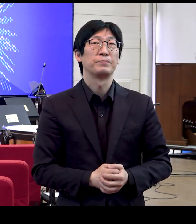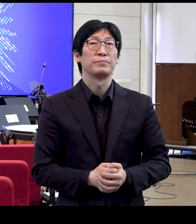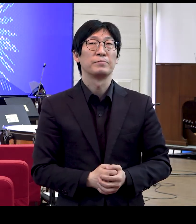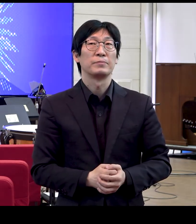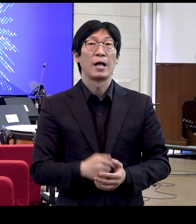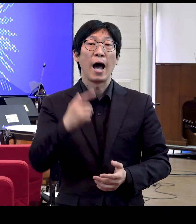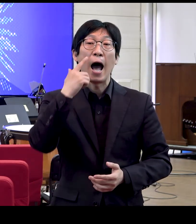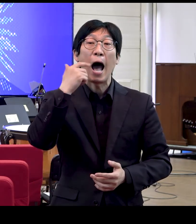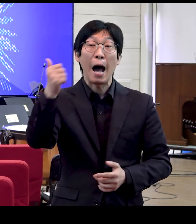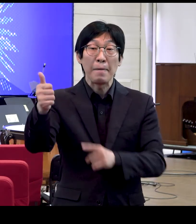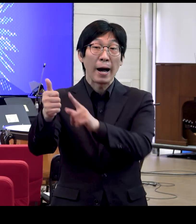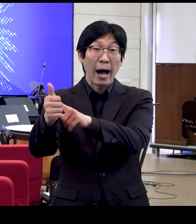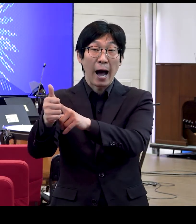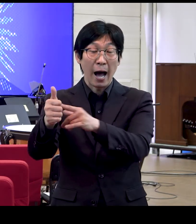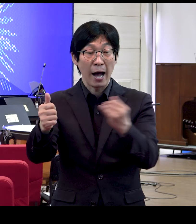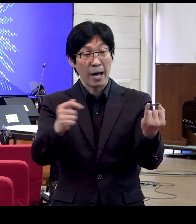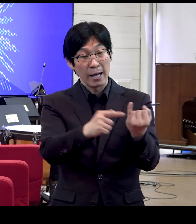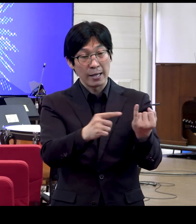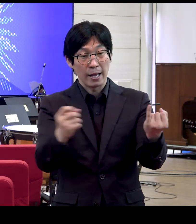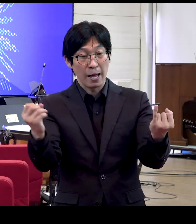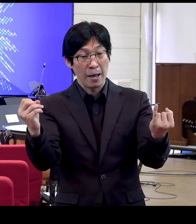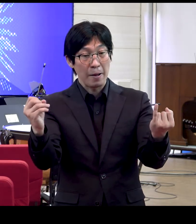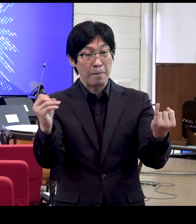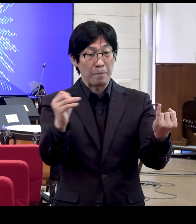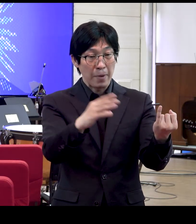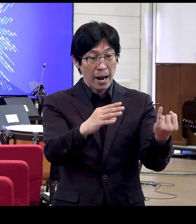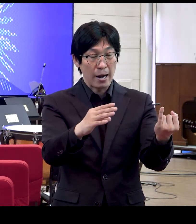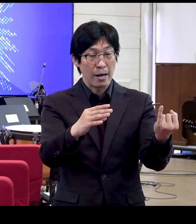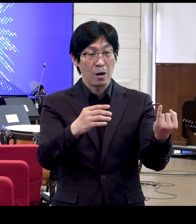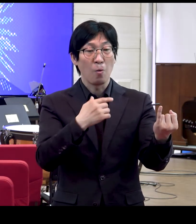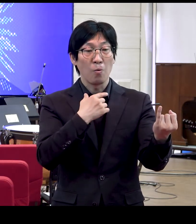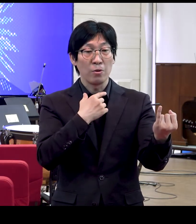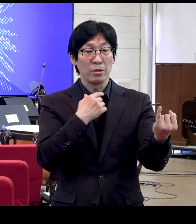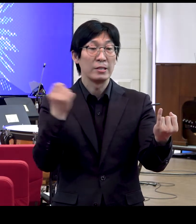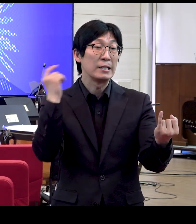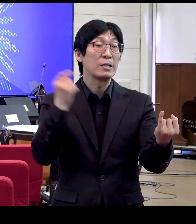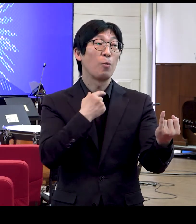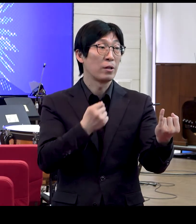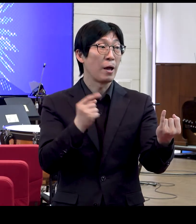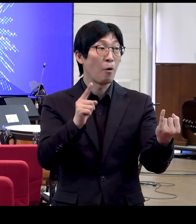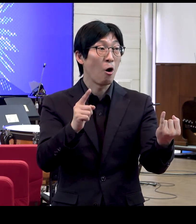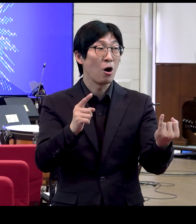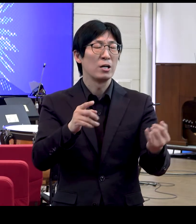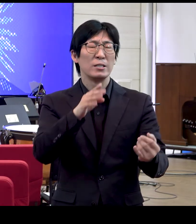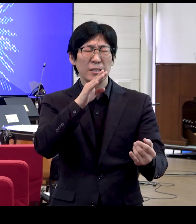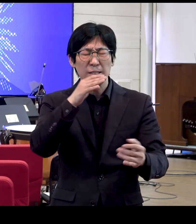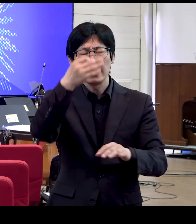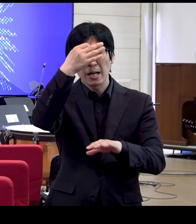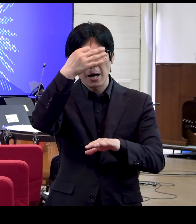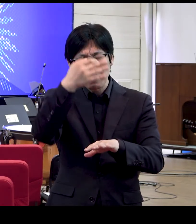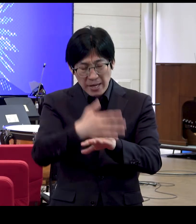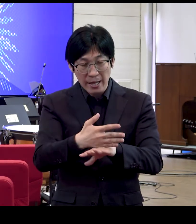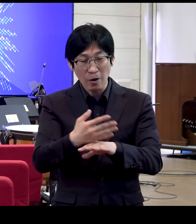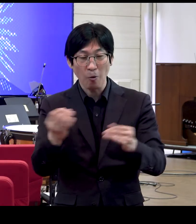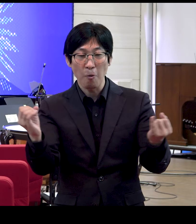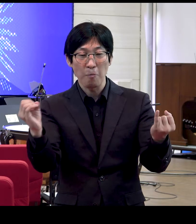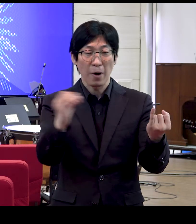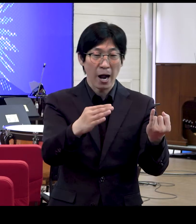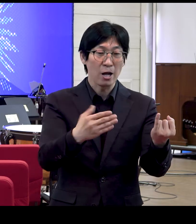가장 원하는 게 딴 게 아니라 아버지가 자기한테 딱 한 번만이라도 진심으로 미안하다고 말씀하셨으면 좋겠다.